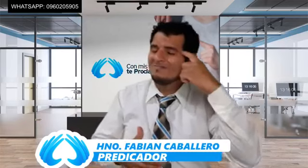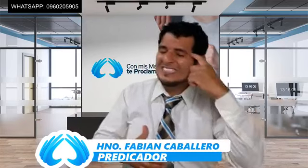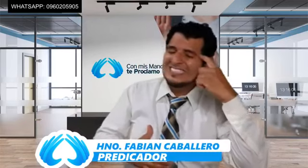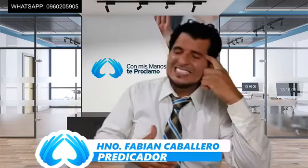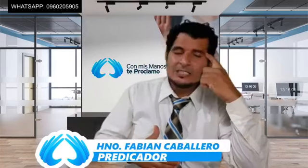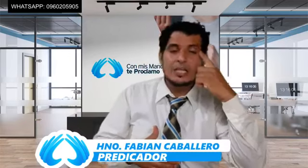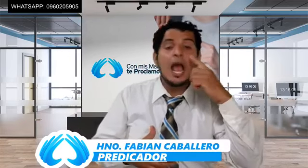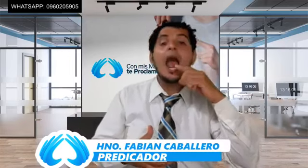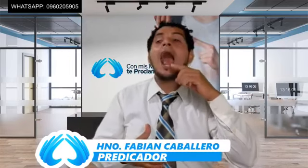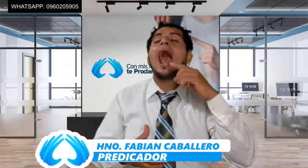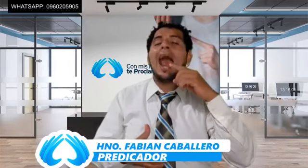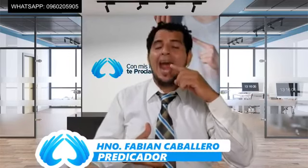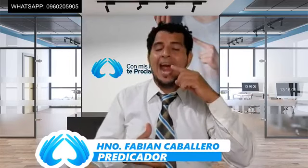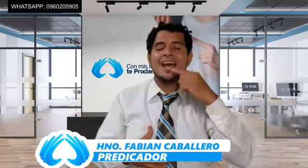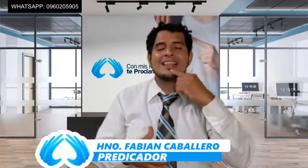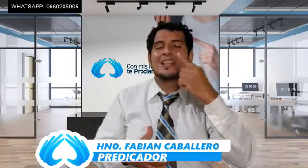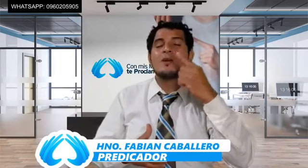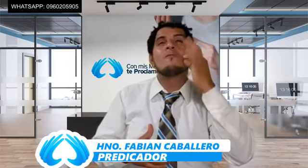padeciese